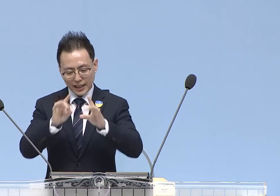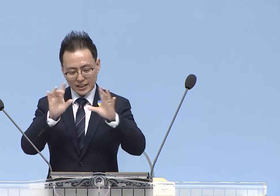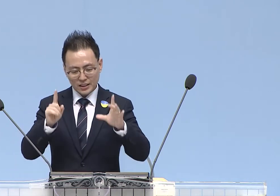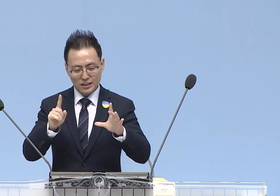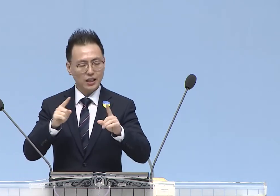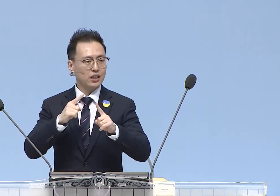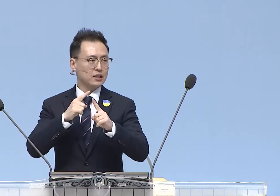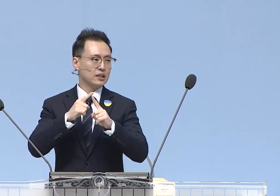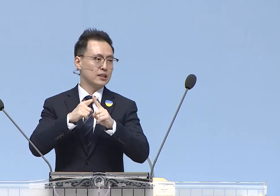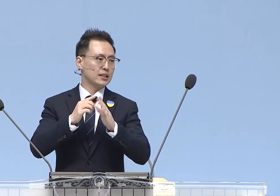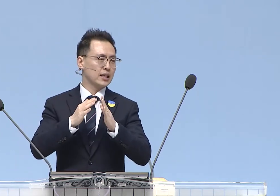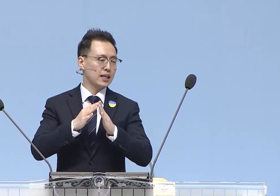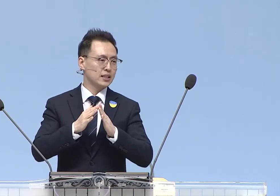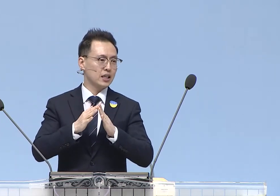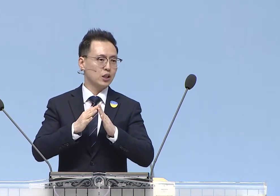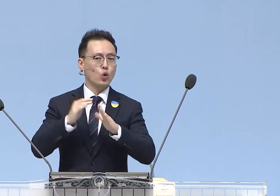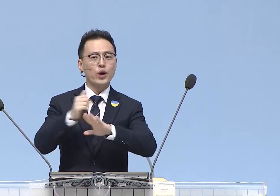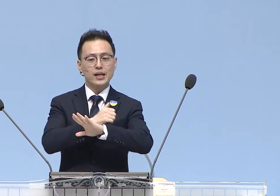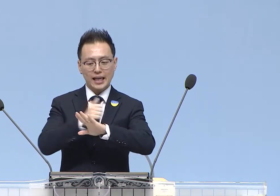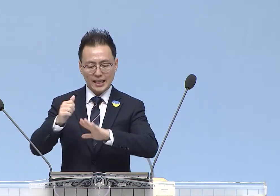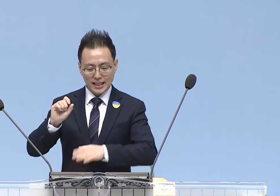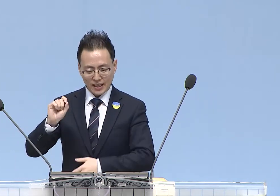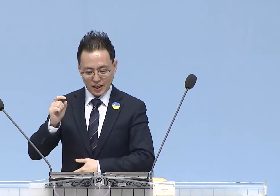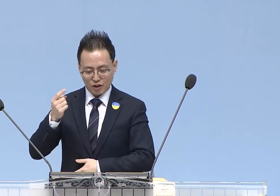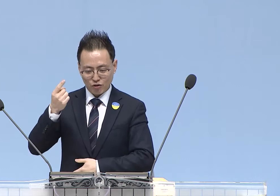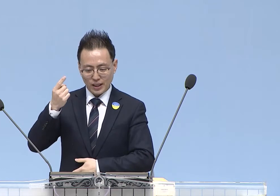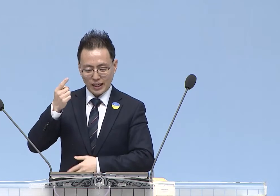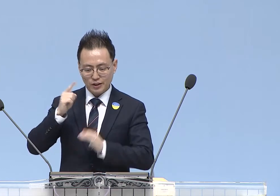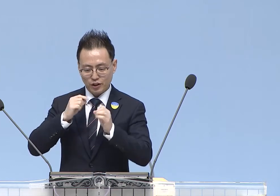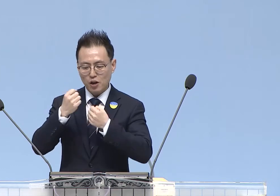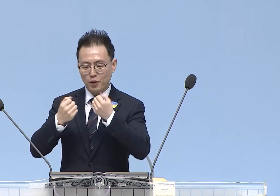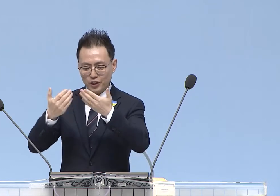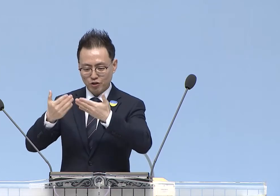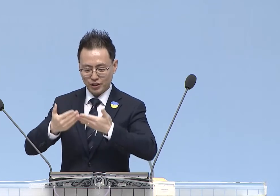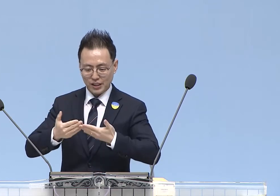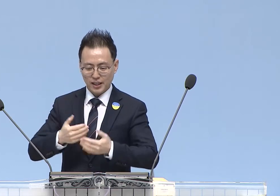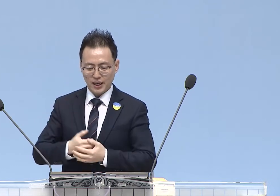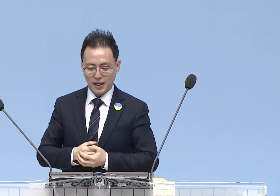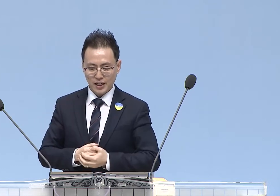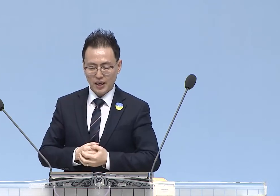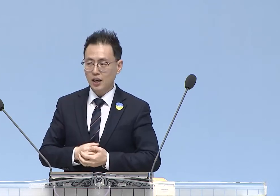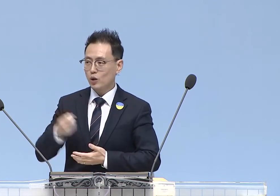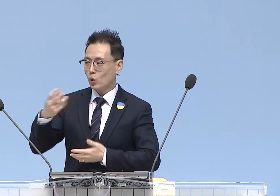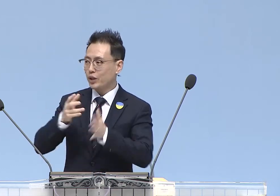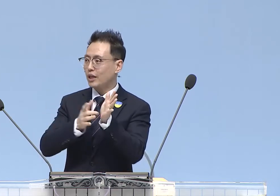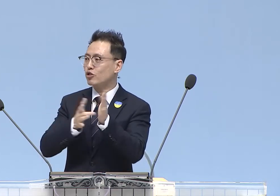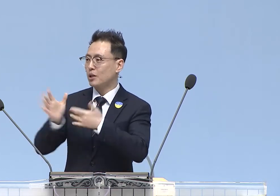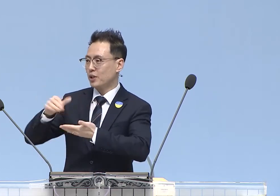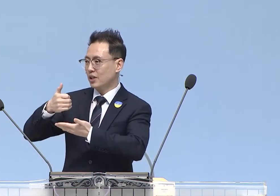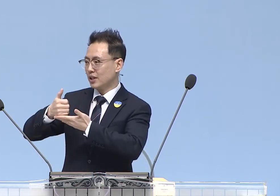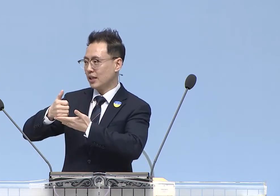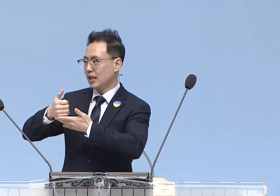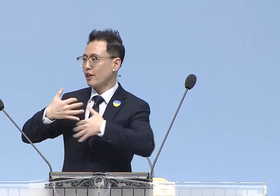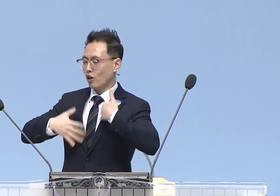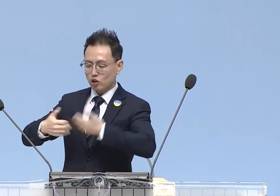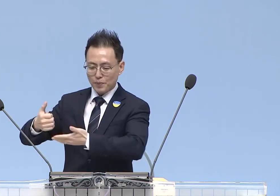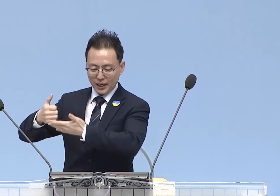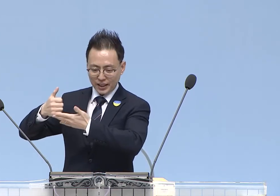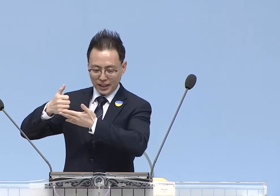하나같이 이제 각자 이제 교회를 다니게 된 이유에 대해서 설명을 해주실 때, 또 예수님을 영접하게 된